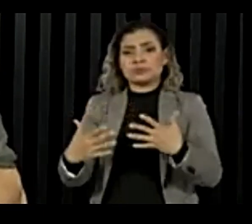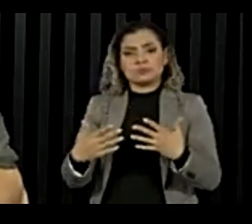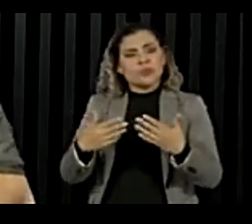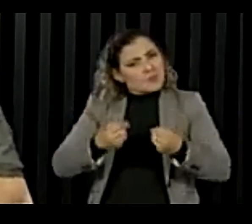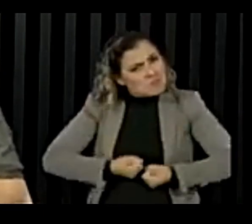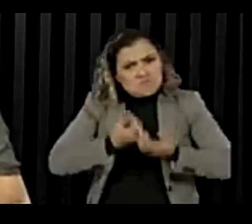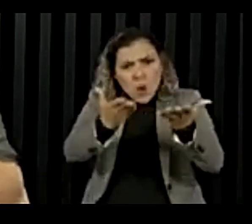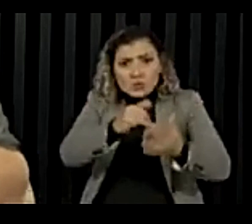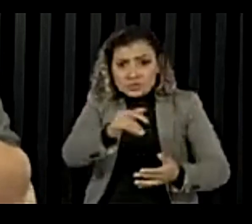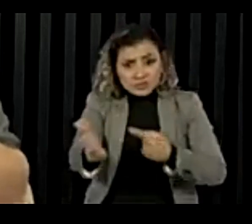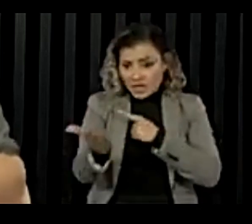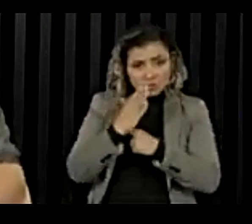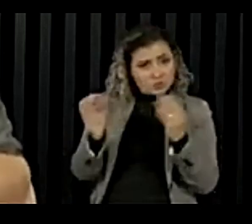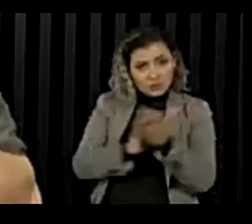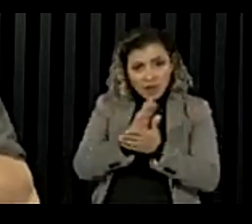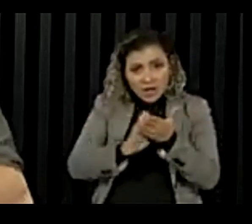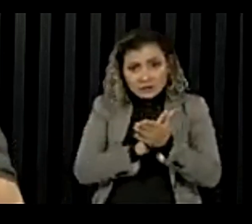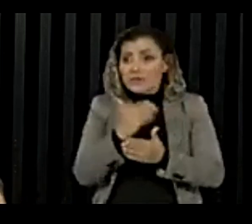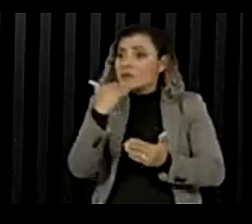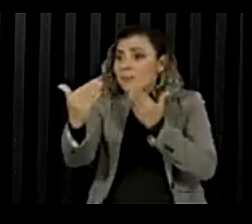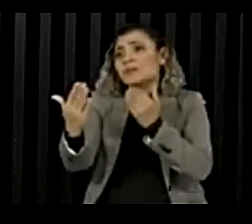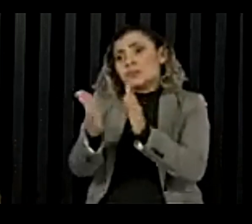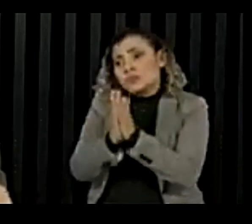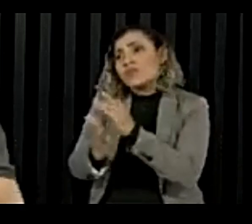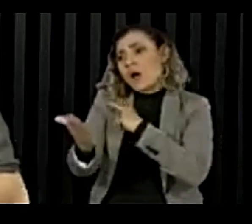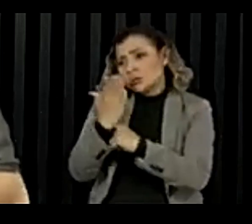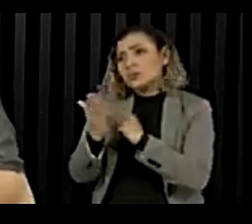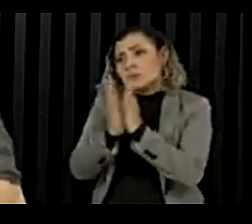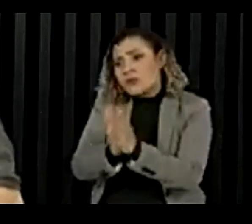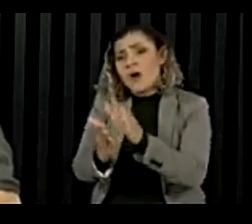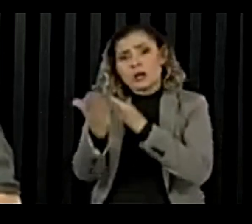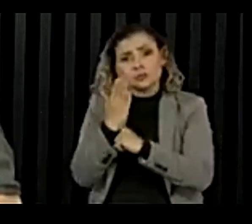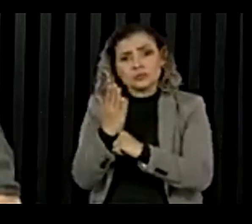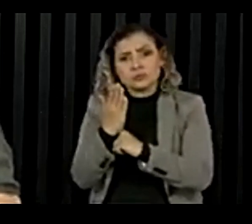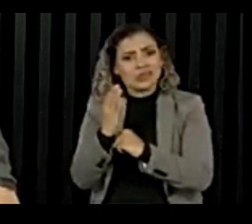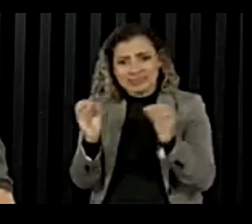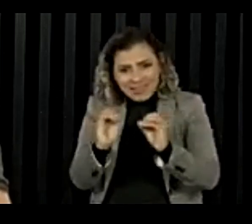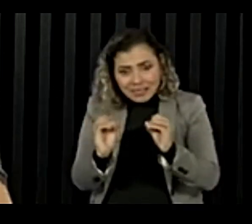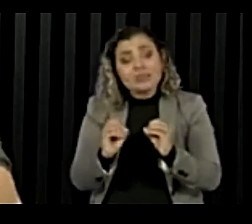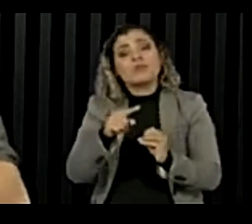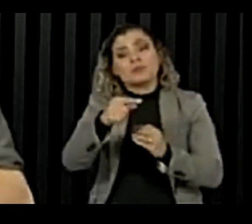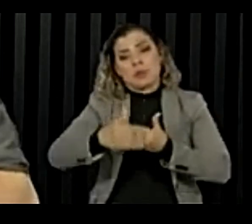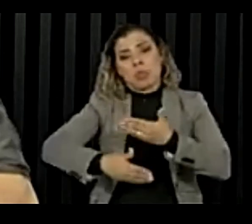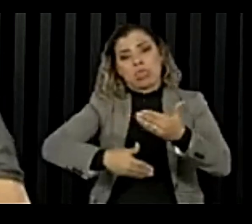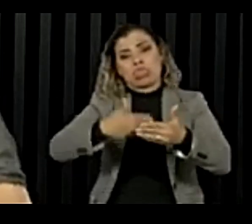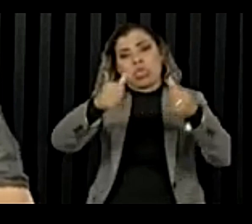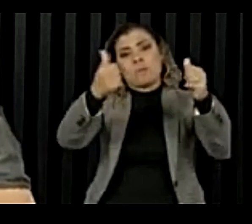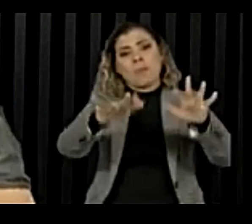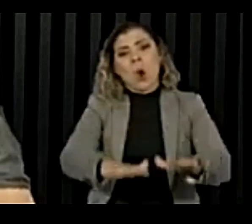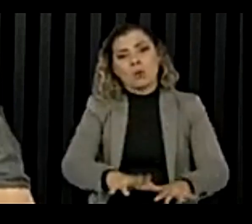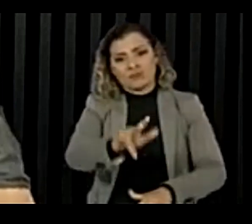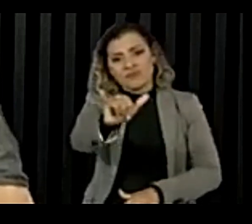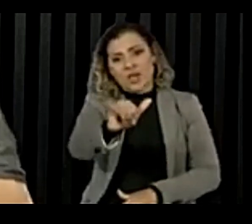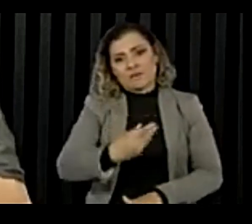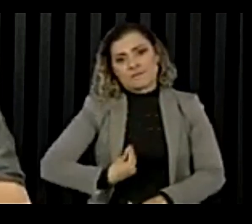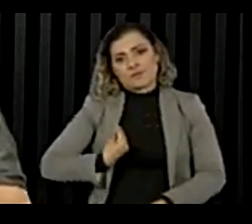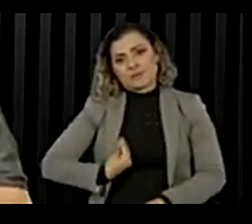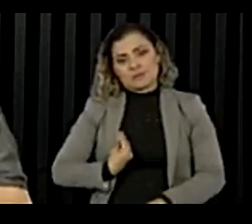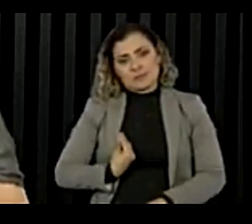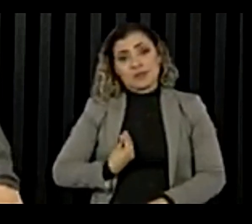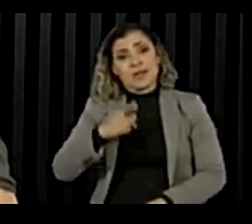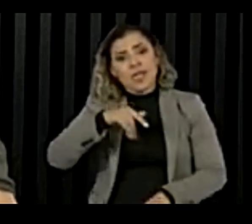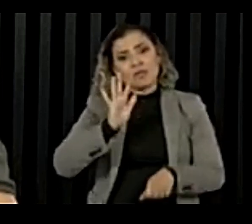você não pede ajuda, se você não pede a mão de alguém, você tende a caminhar para o lado mais trágico dessa doença. É